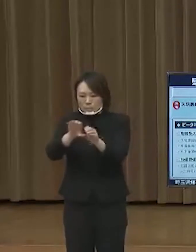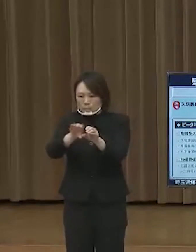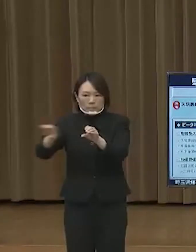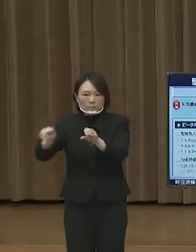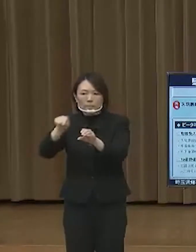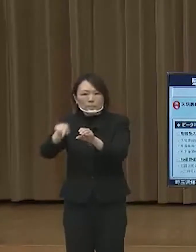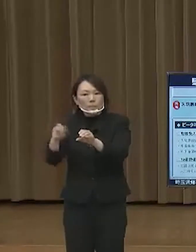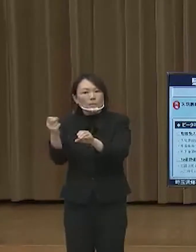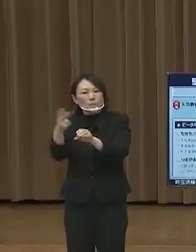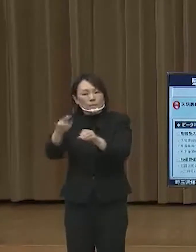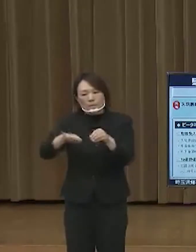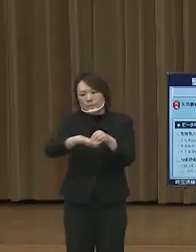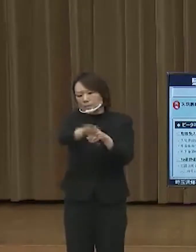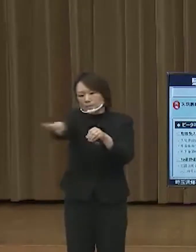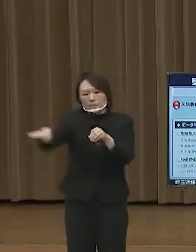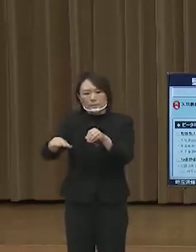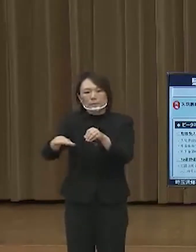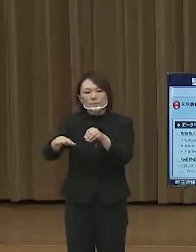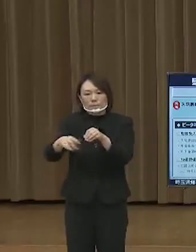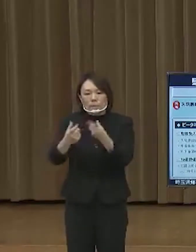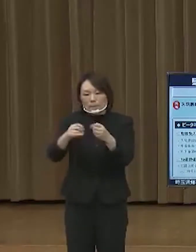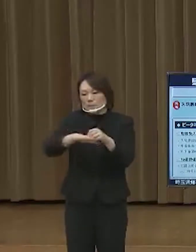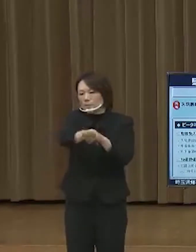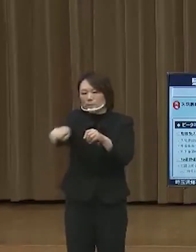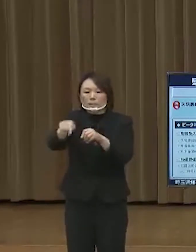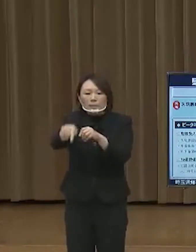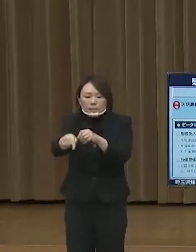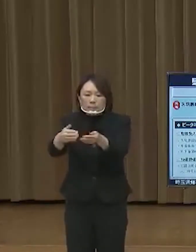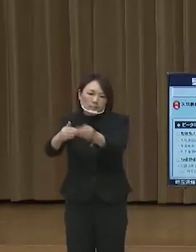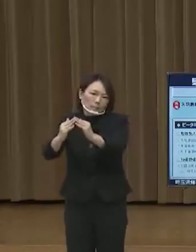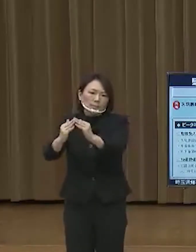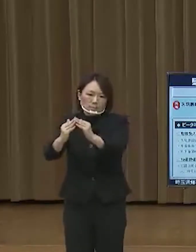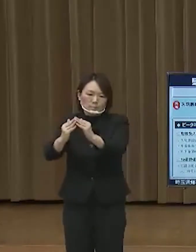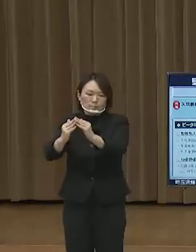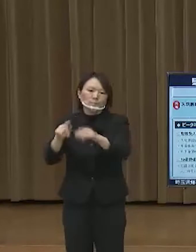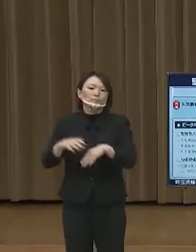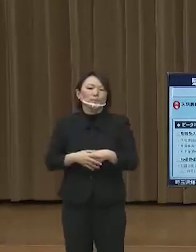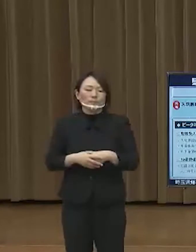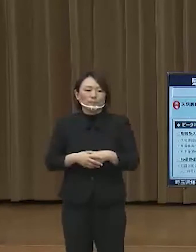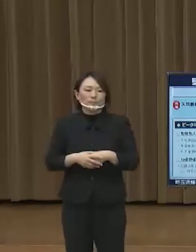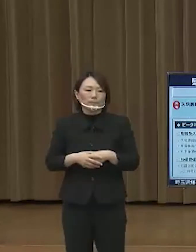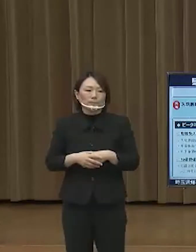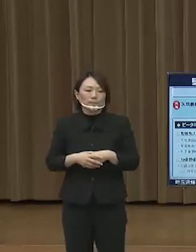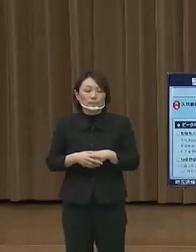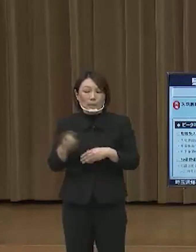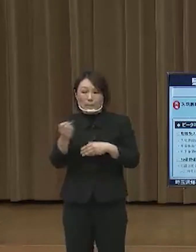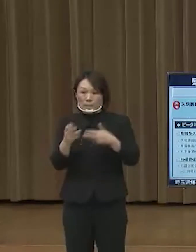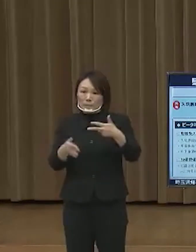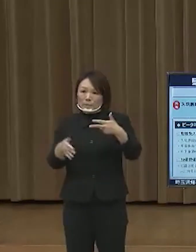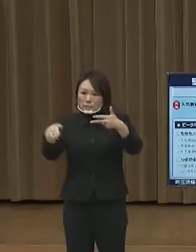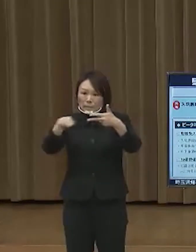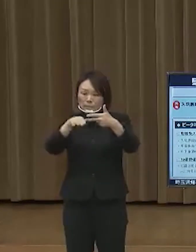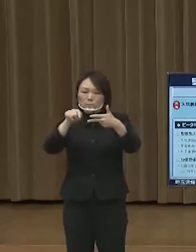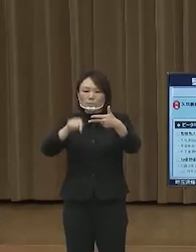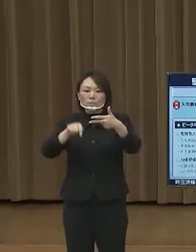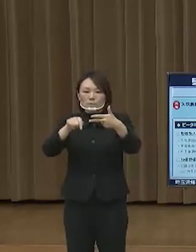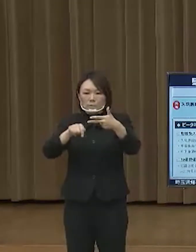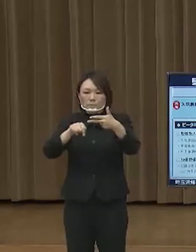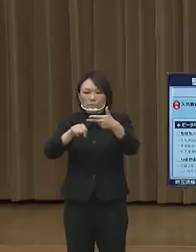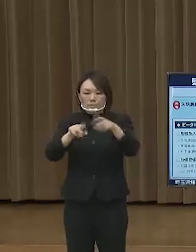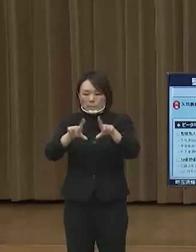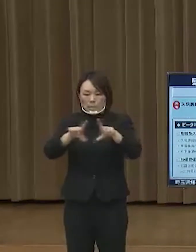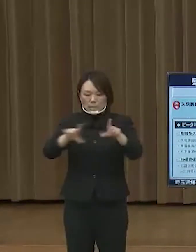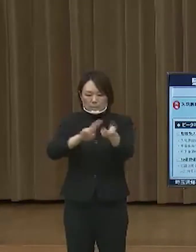でできるということが一つのポイントであります。からもう一つは施設面の問題ですけれども、これまで一般病床を潰すときに